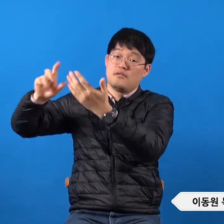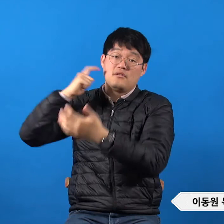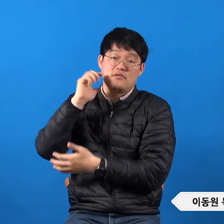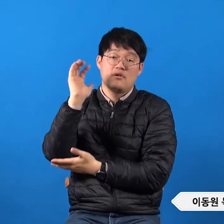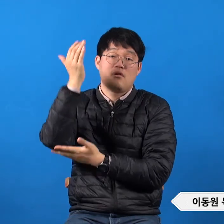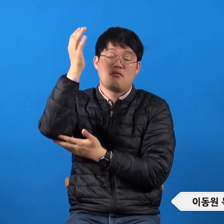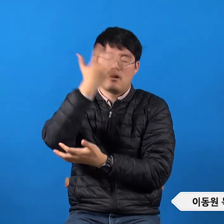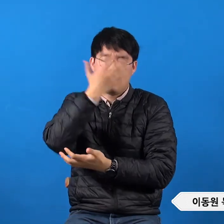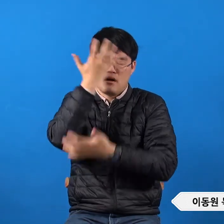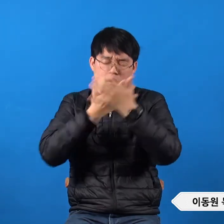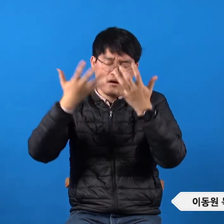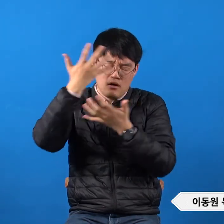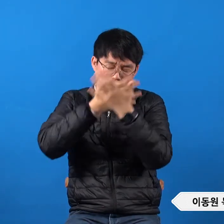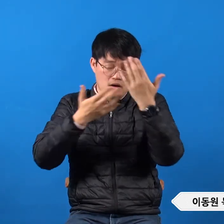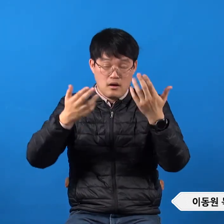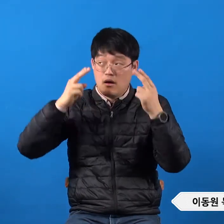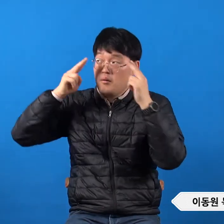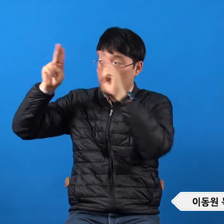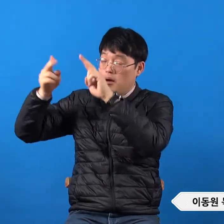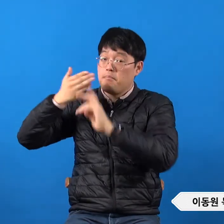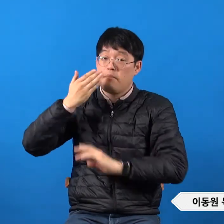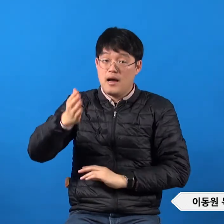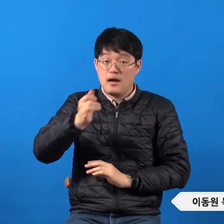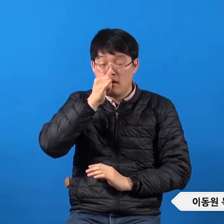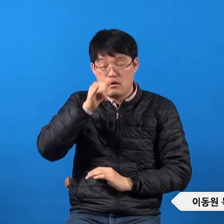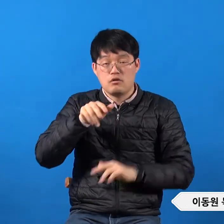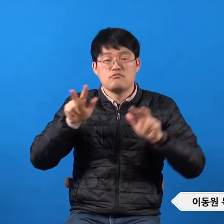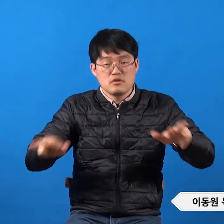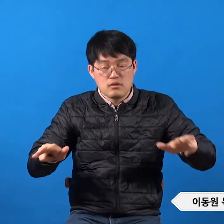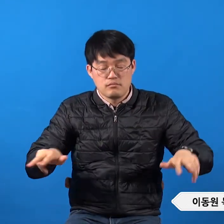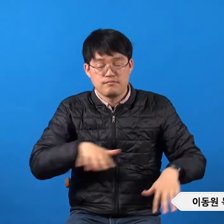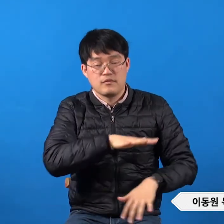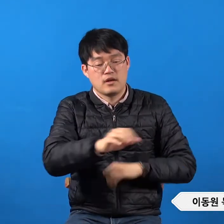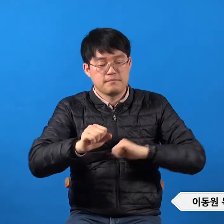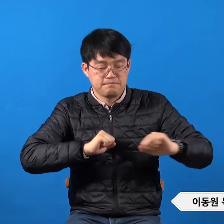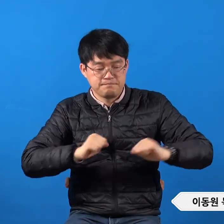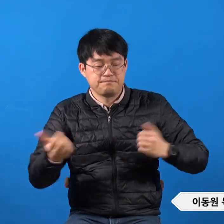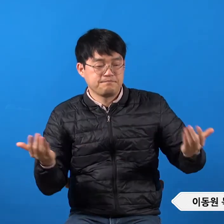영광의 환상을 볼 수 있도록 우리가 오늘 일할 수 있어야 한다는 것이죠.